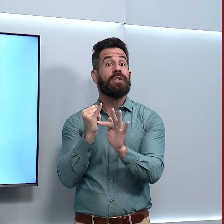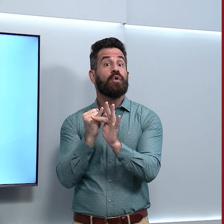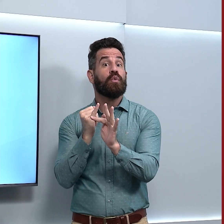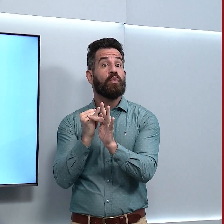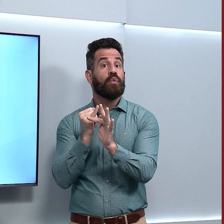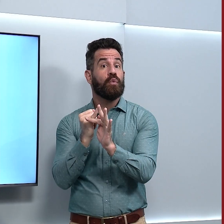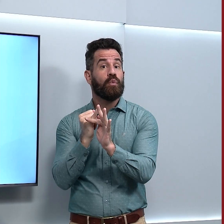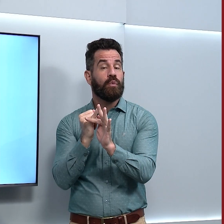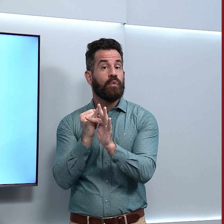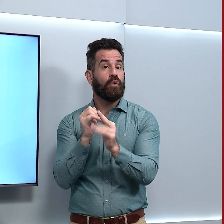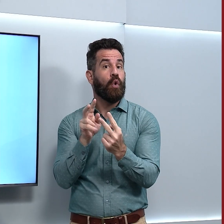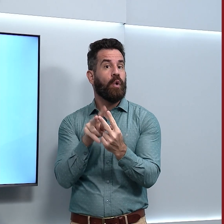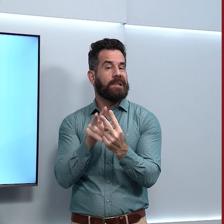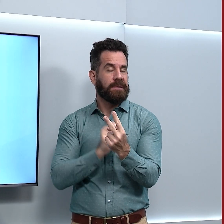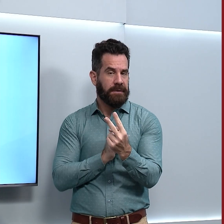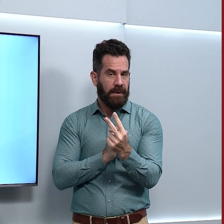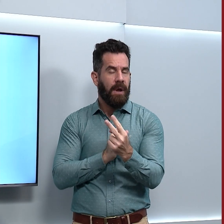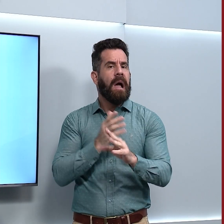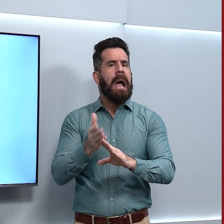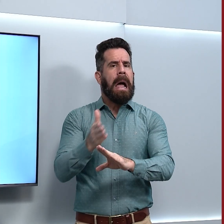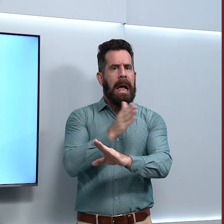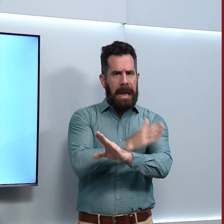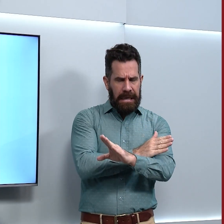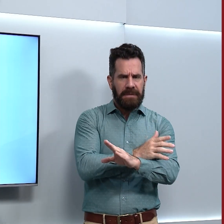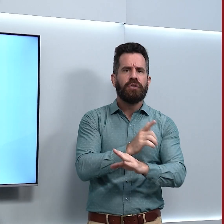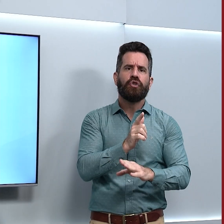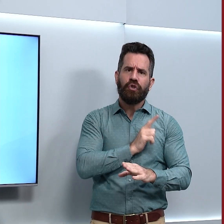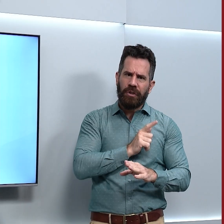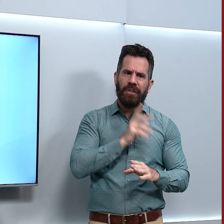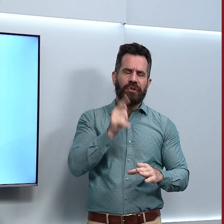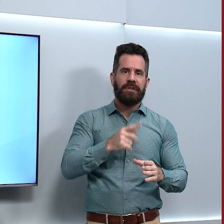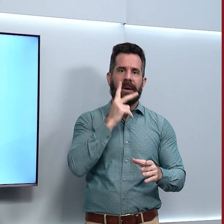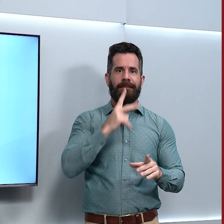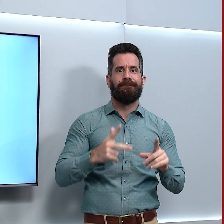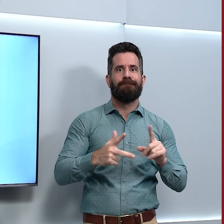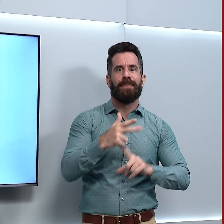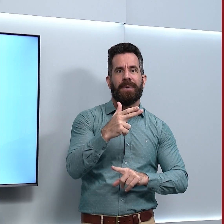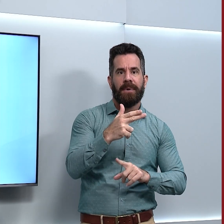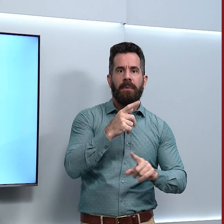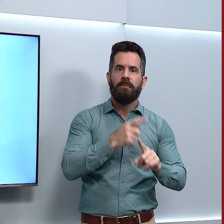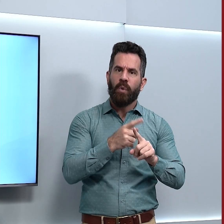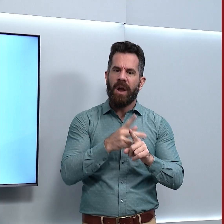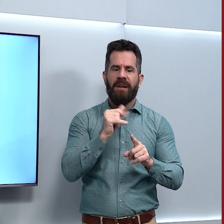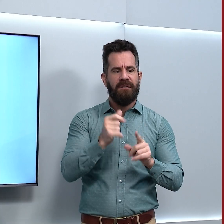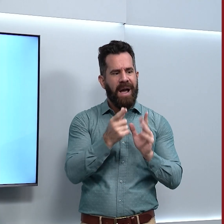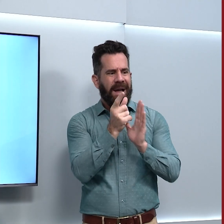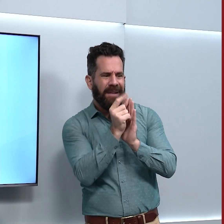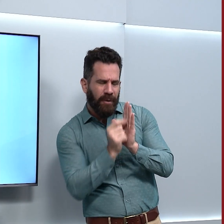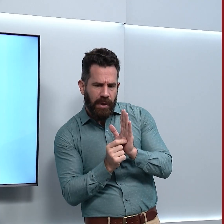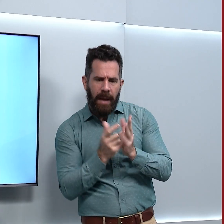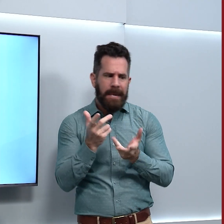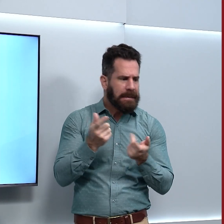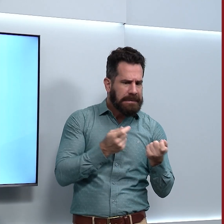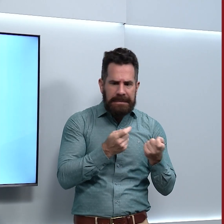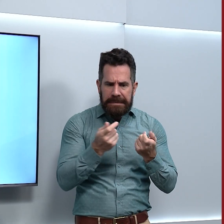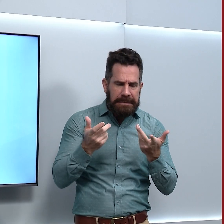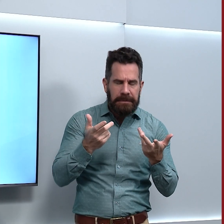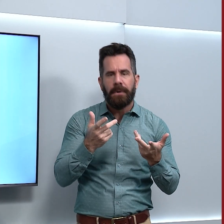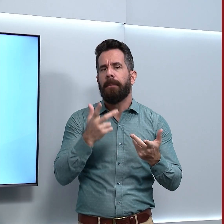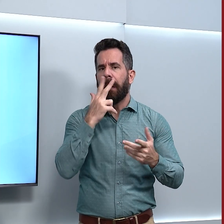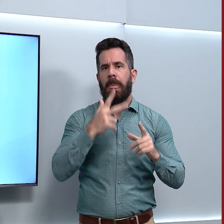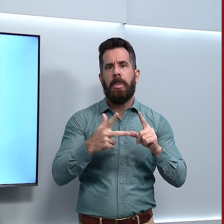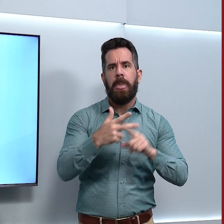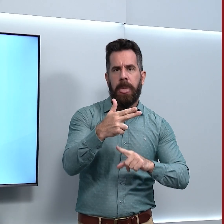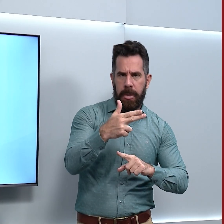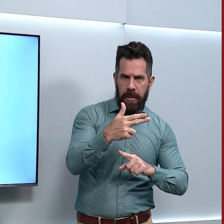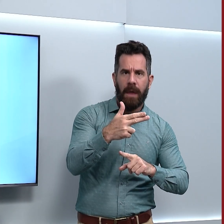federais. Esse valor havia sido reduzido durante a tramitação da lei orçamentária no Congresso.